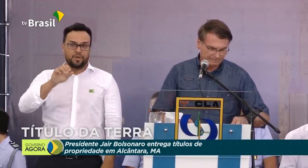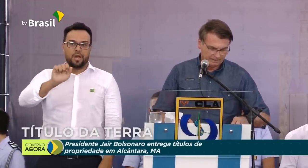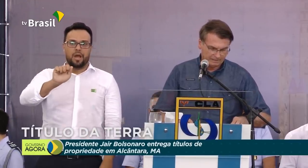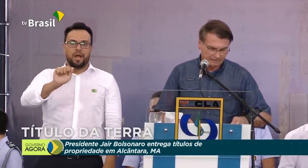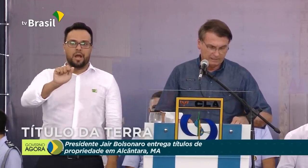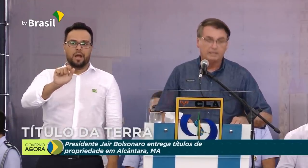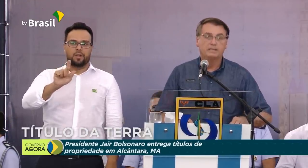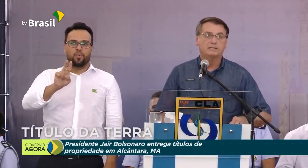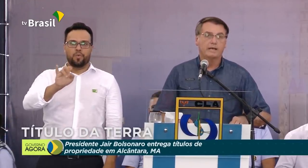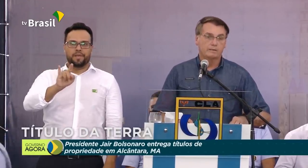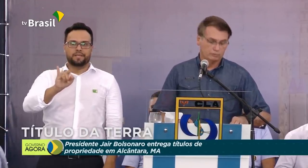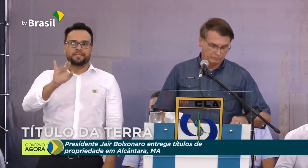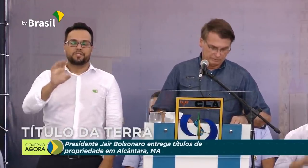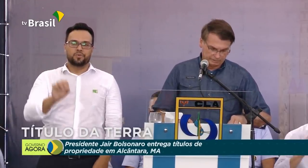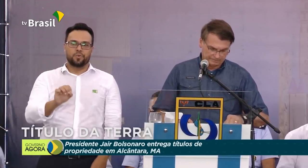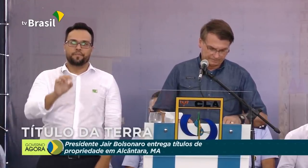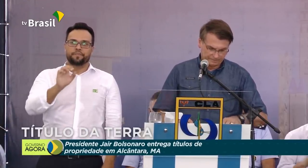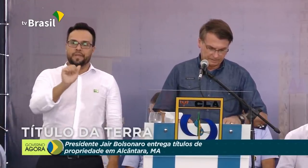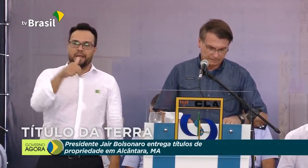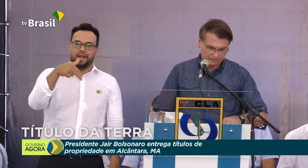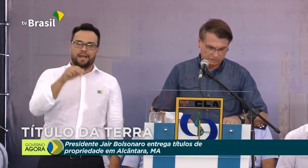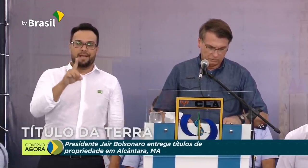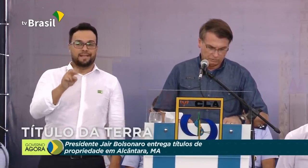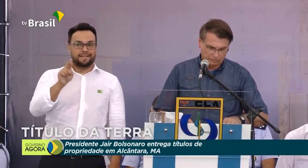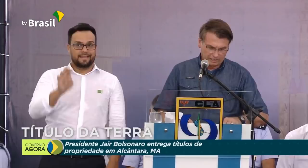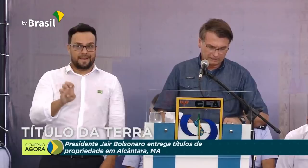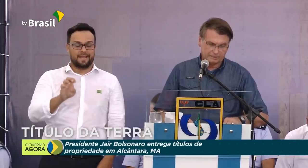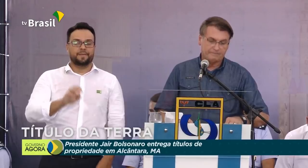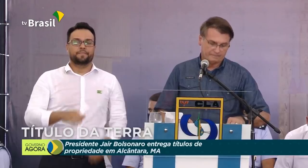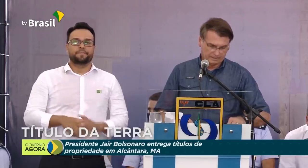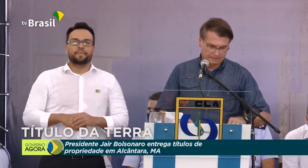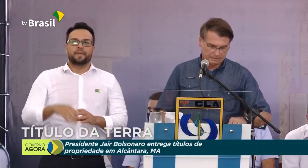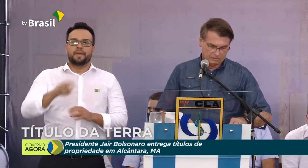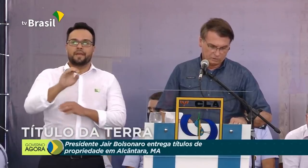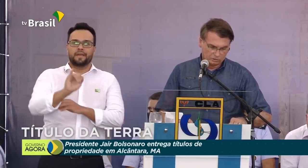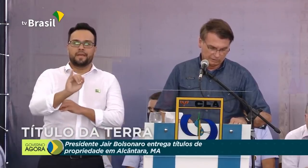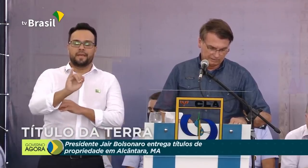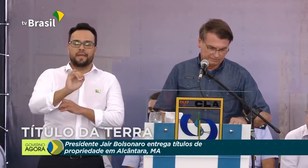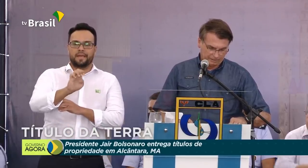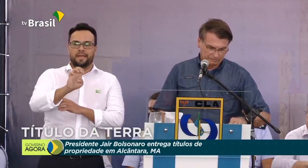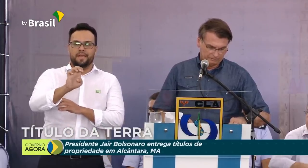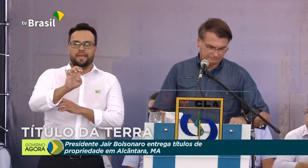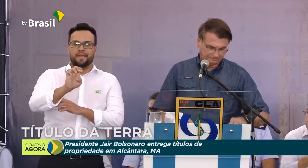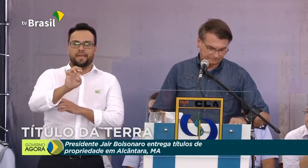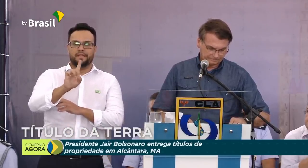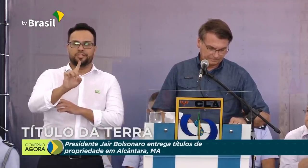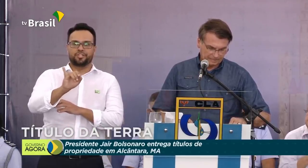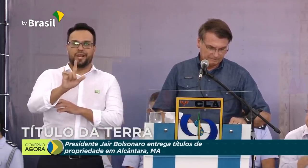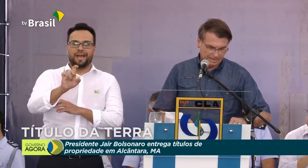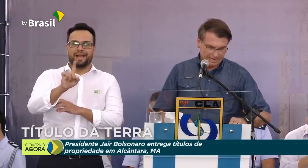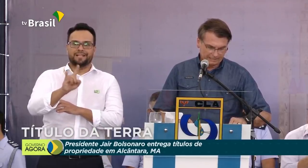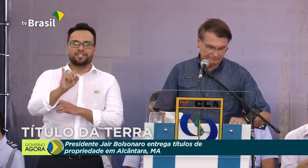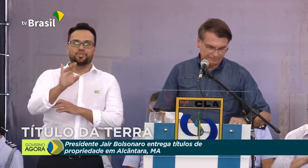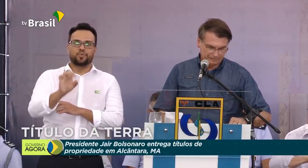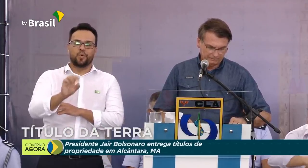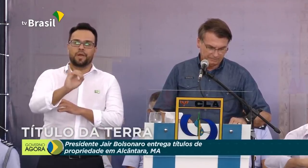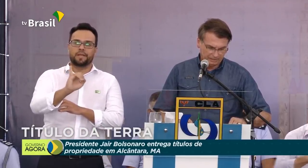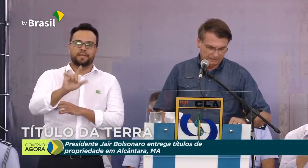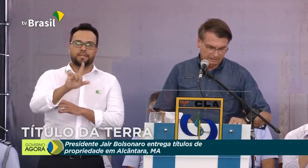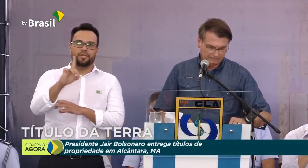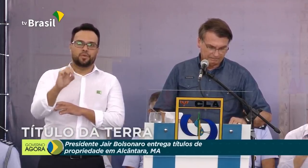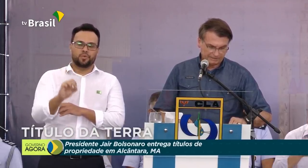Fufuca, Edilásio Júnior, Hildo Rocha, Josivaldo, Marreca